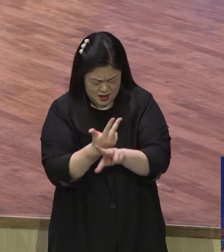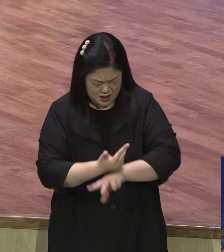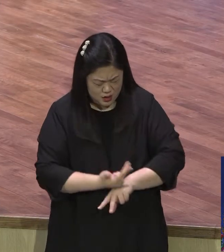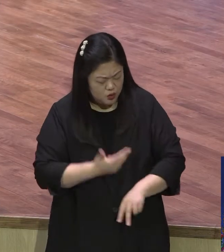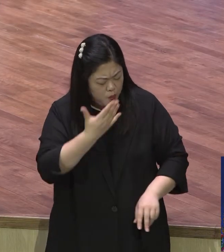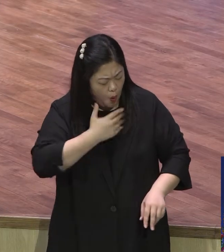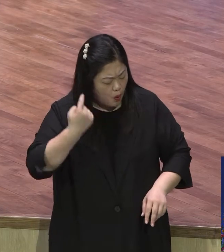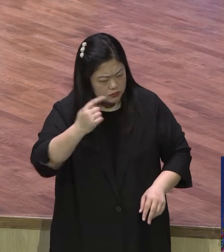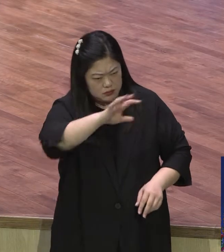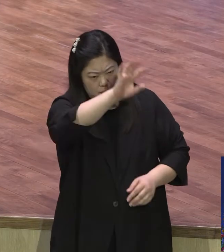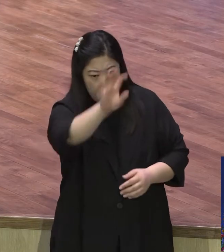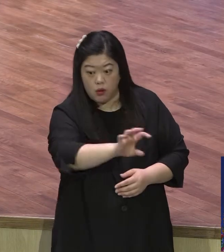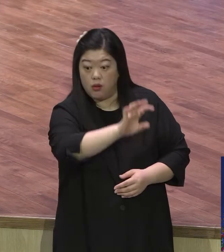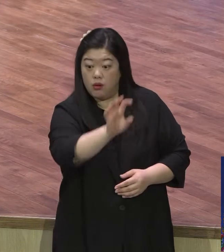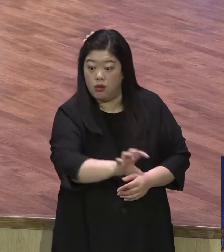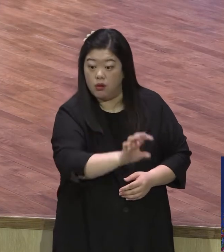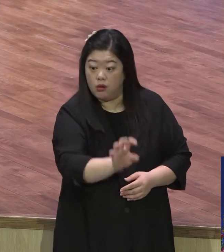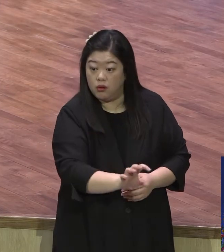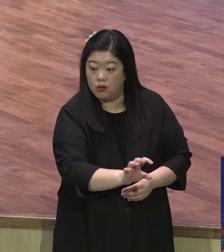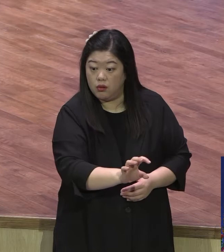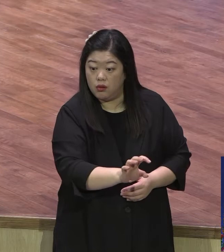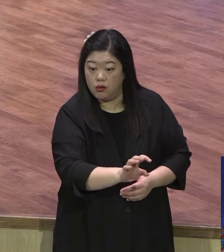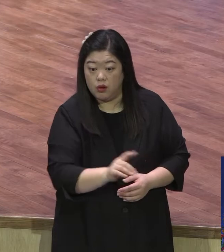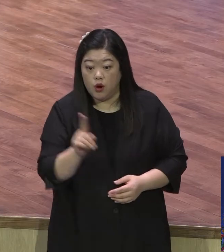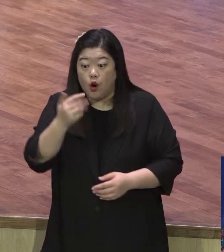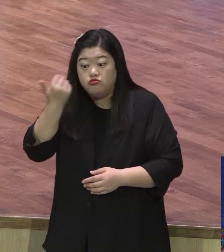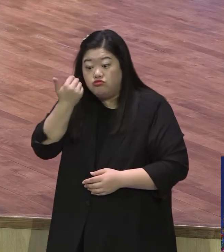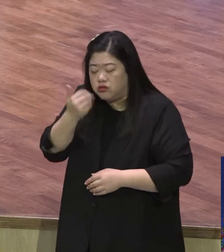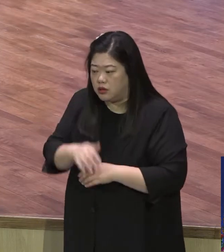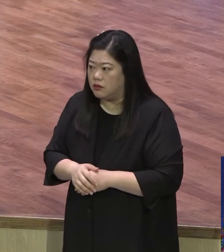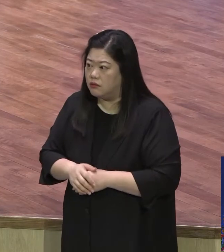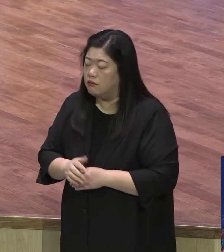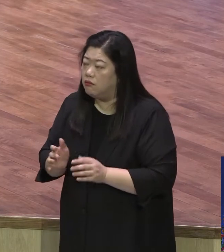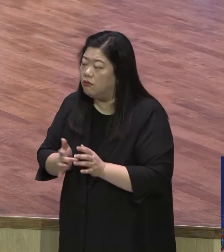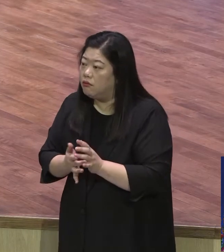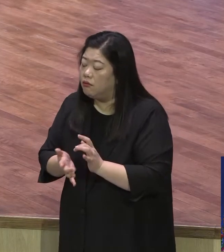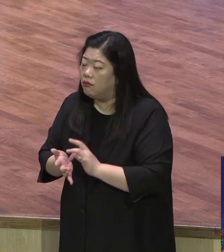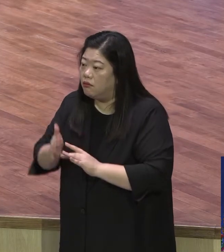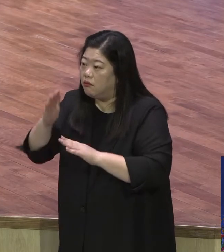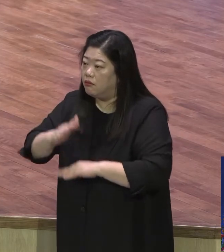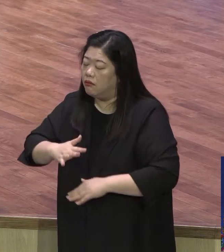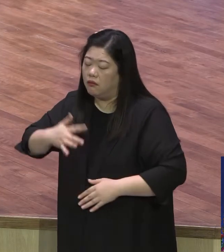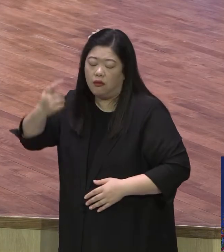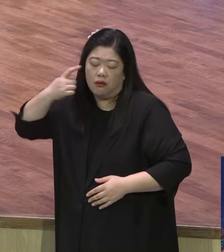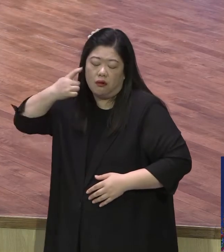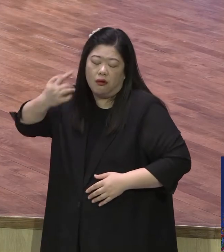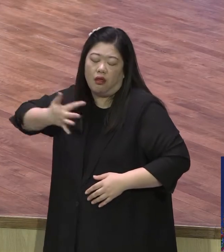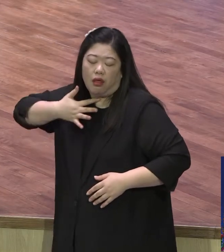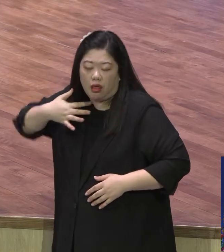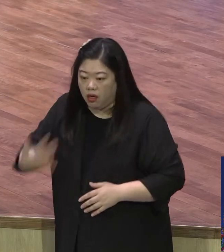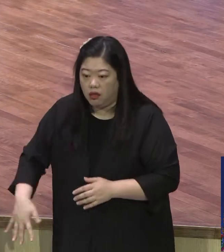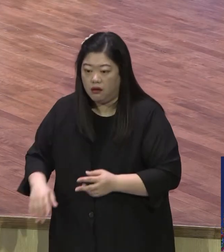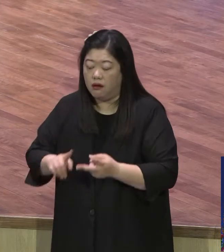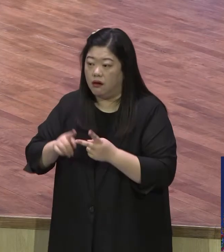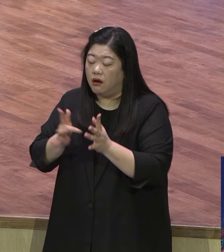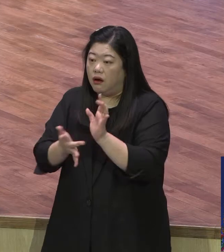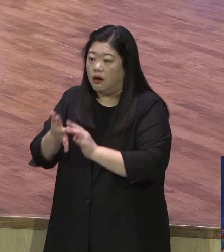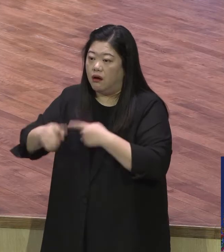어떤 사람은 예수님의 의식을 준비하고 앞에 예수님 앞에 설 준비하고 있는데 덧돌 보지도 못해